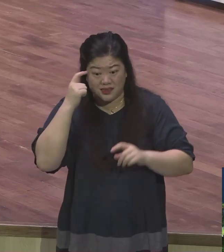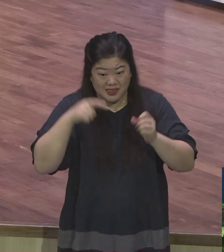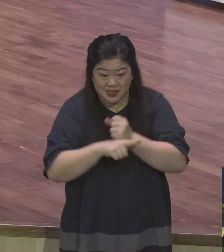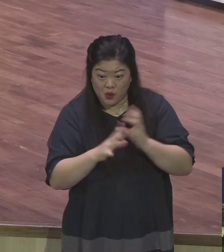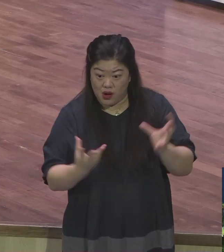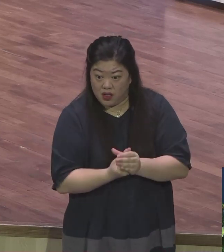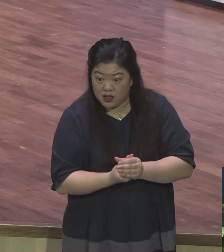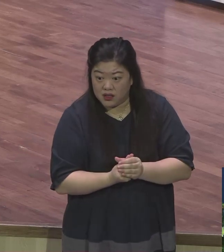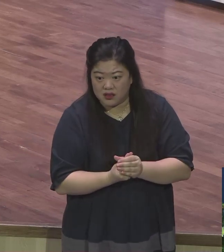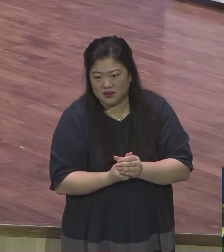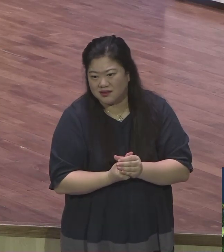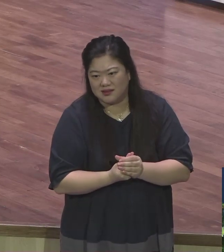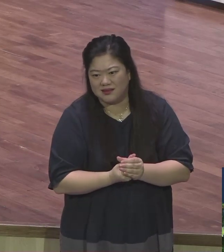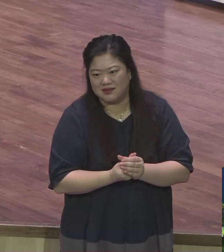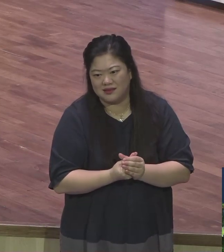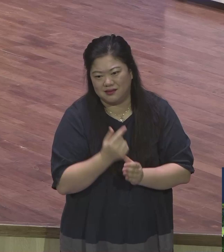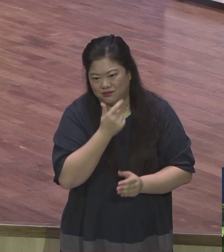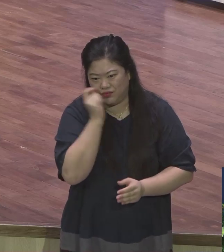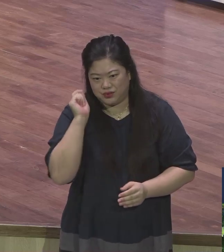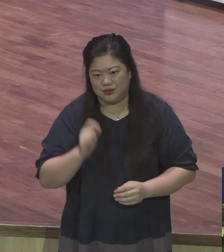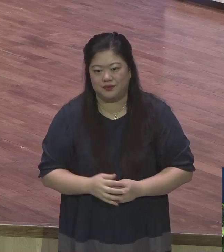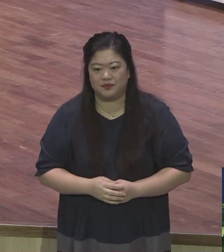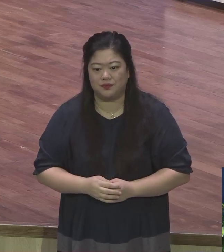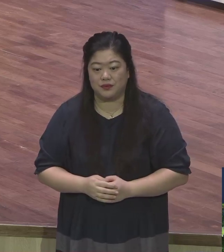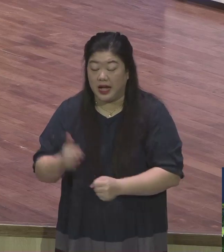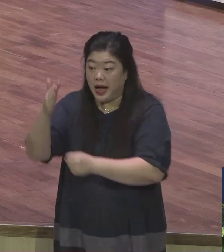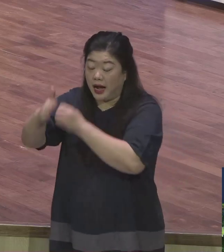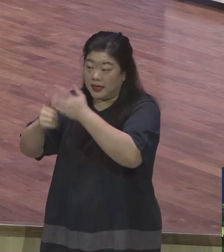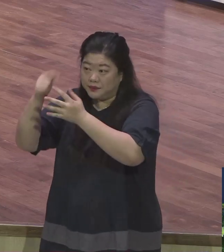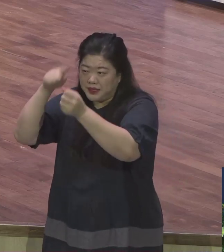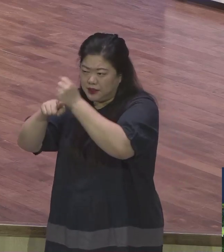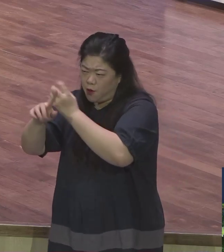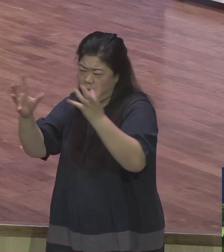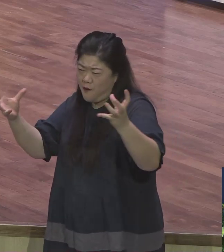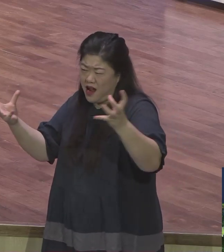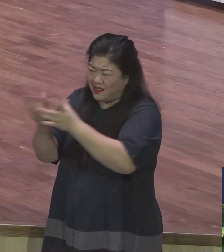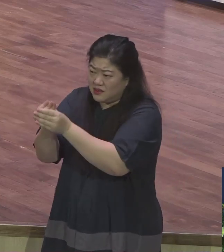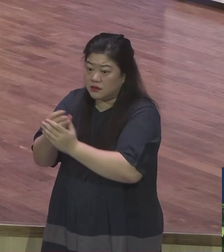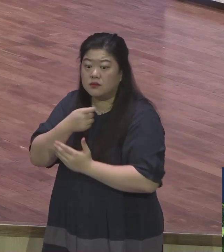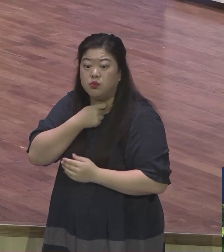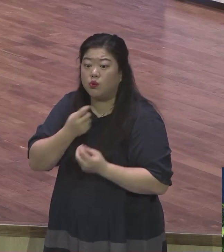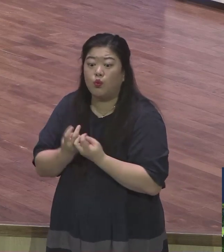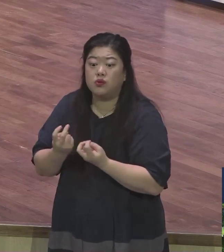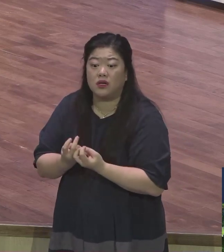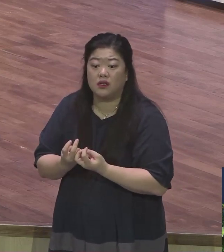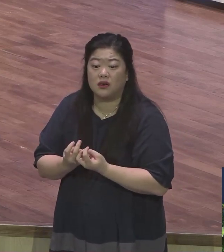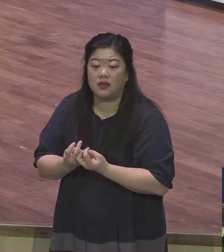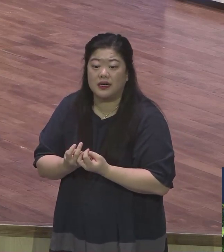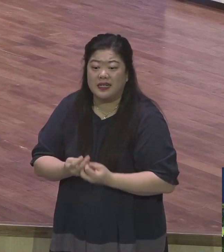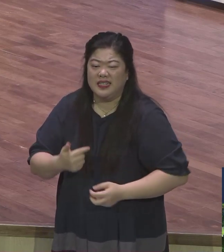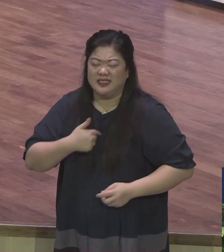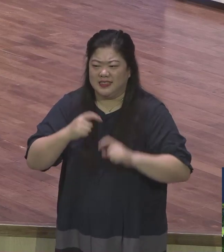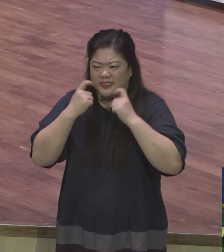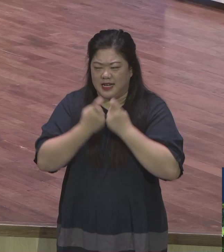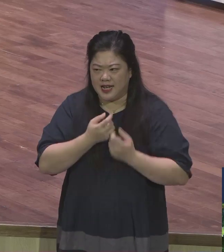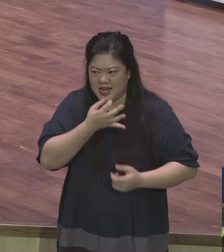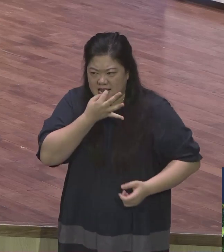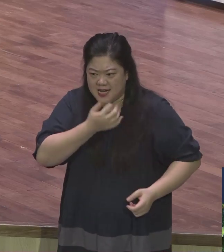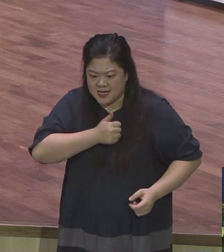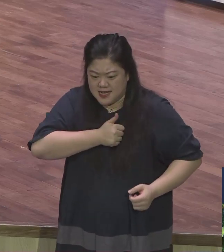무너집니다. 그래서 하나님의 뜻을 이루는데 우리 어떻게 되느냐 내 자존심을 다 내려놓고 일심정심 지속해야 돼요.